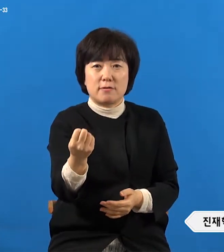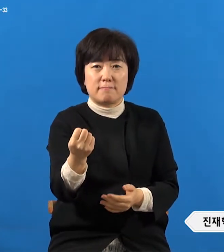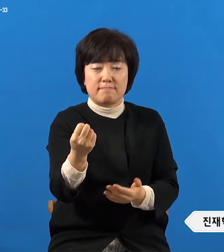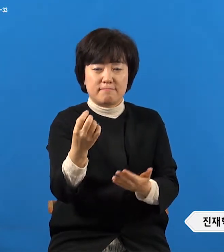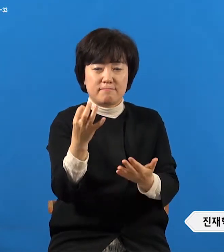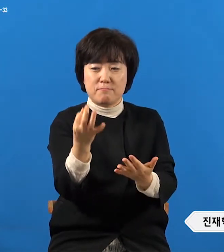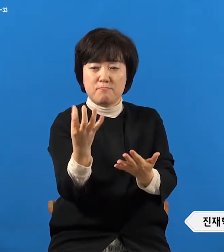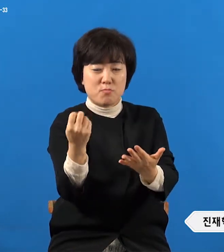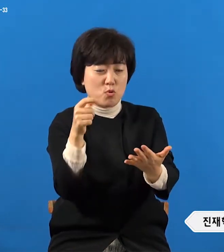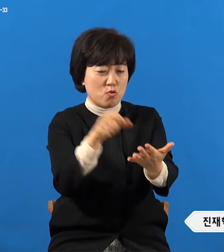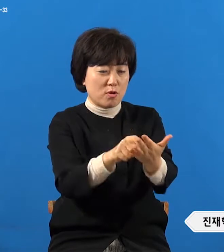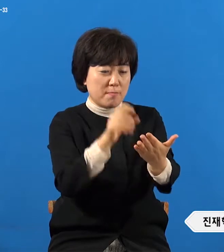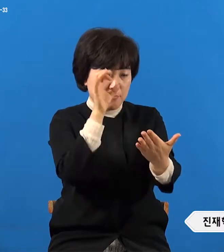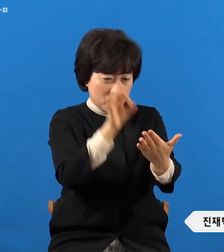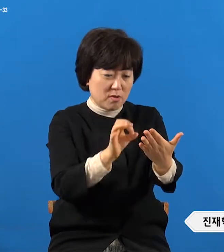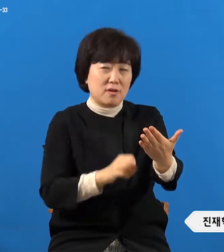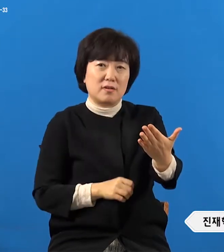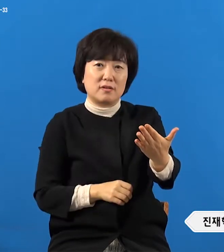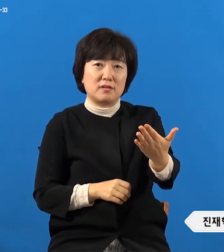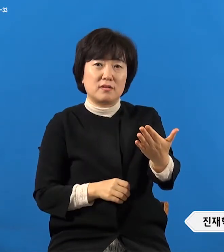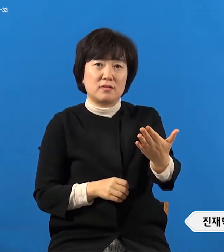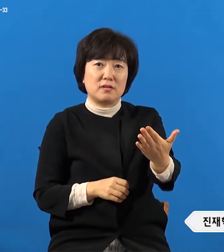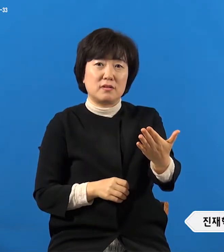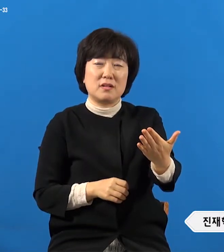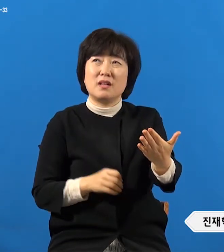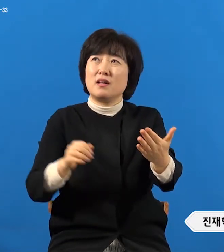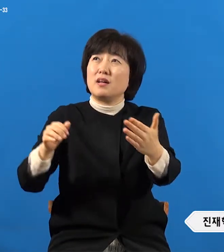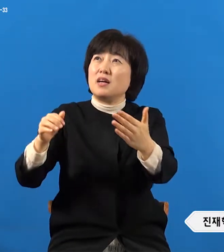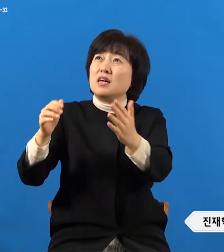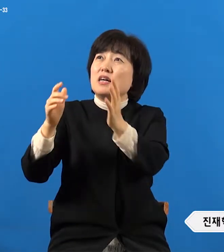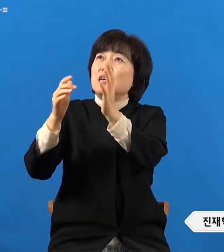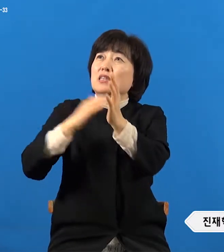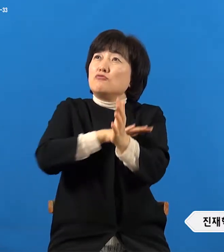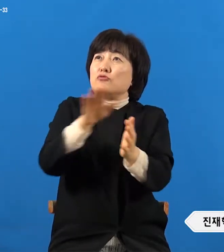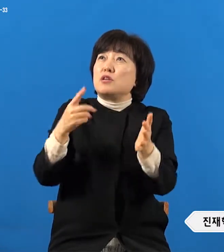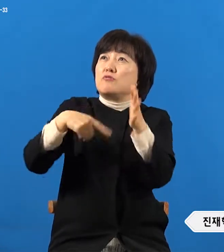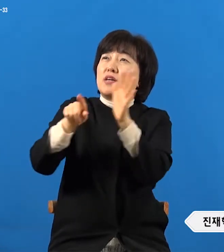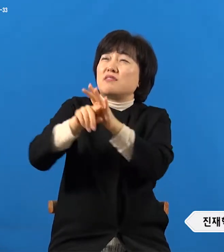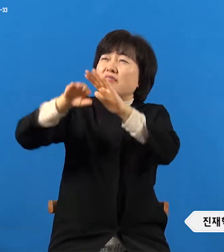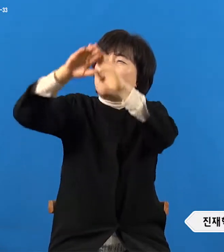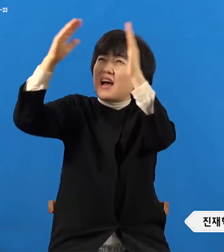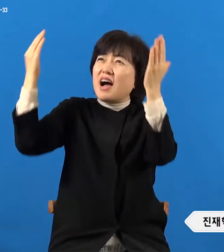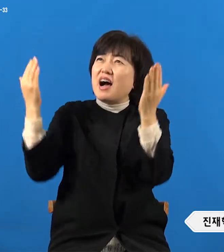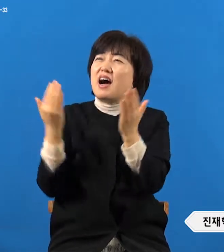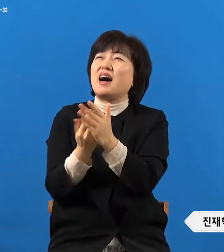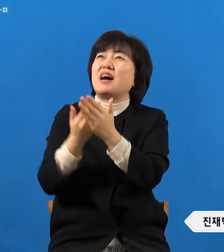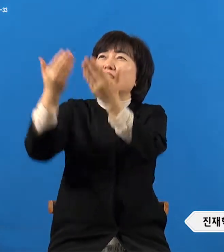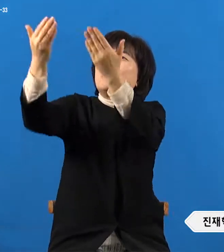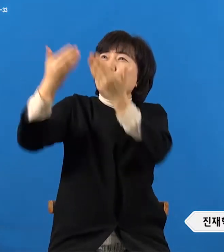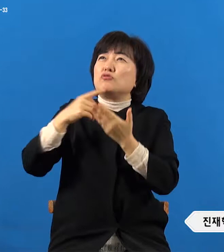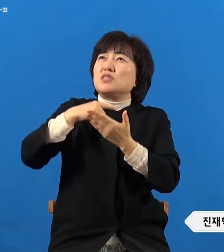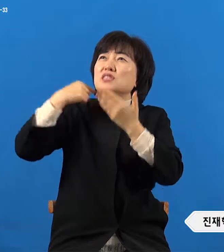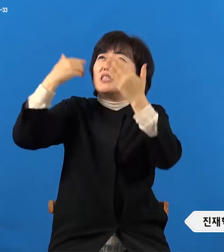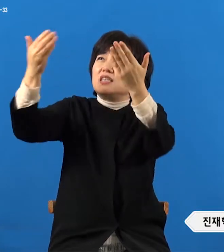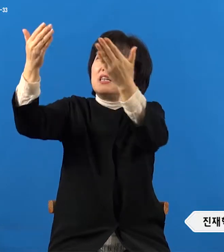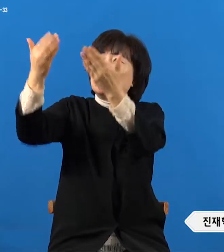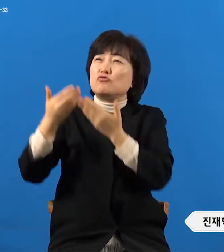보십시오. 그리고 우리를 향해 자기의 모든 것을 다 주신 그리스도의 십자가의 영원한